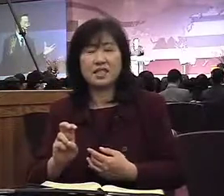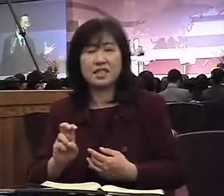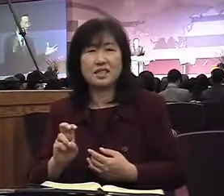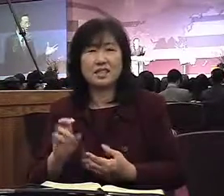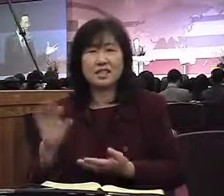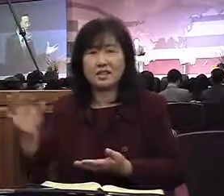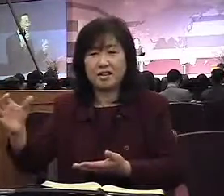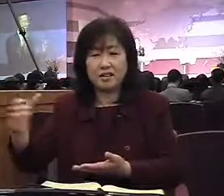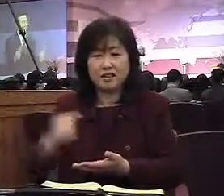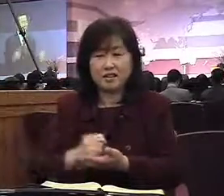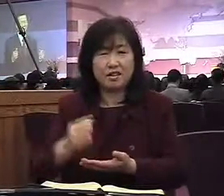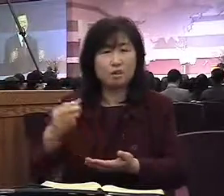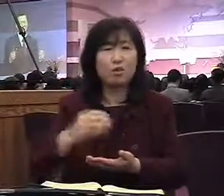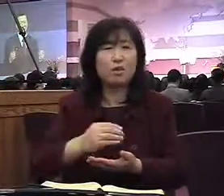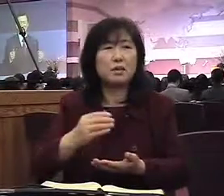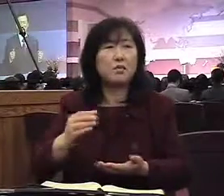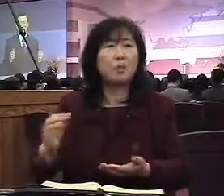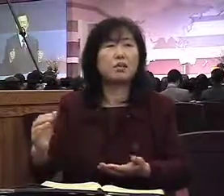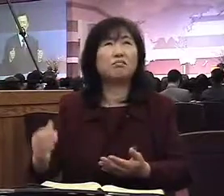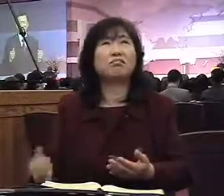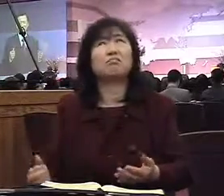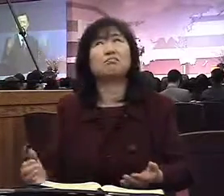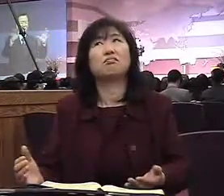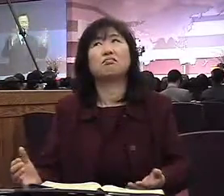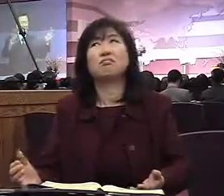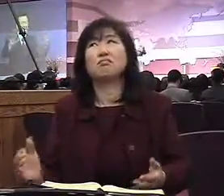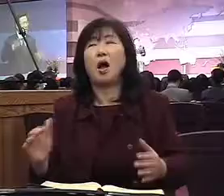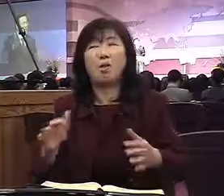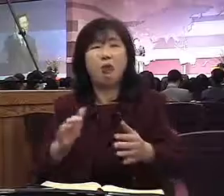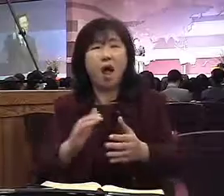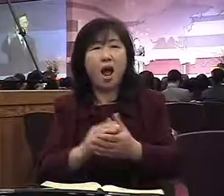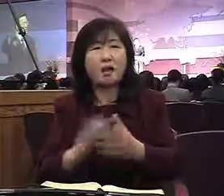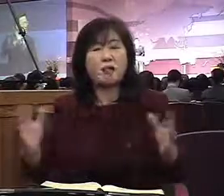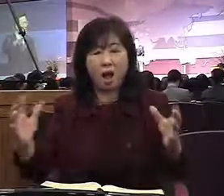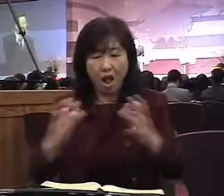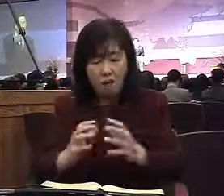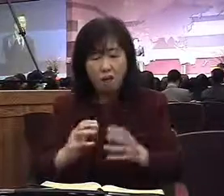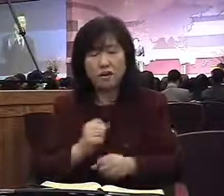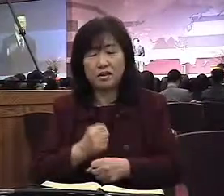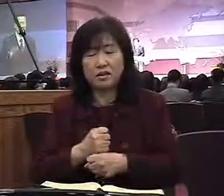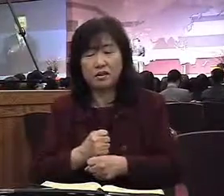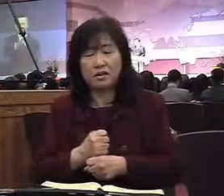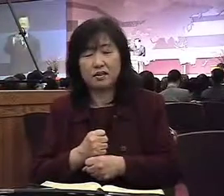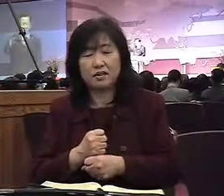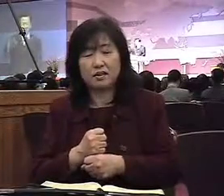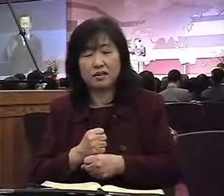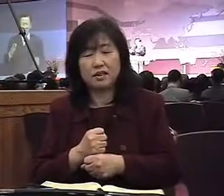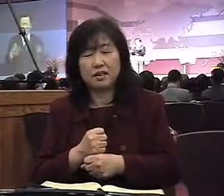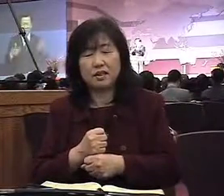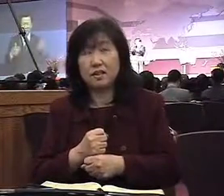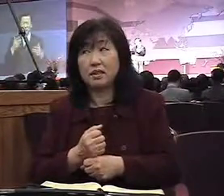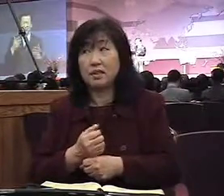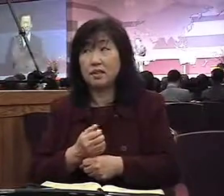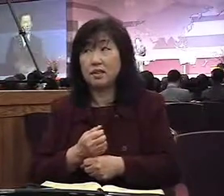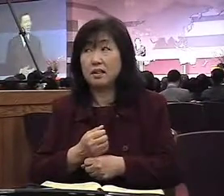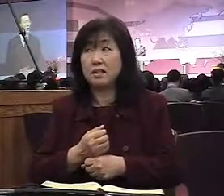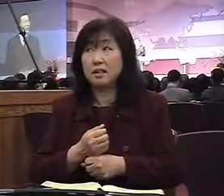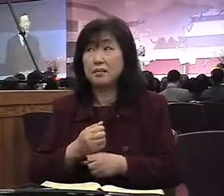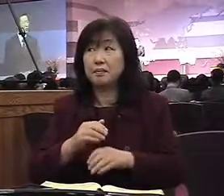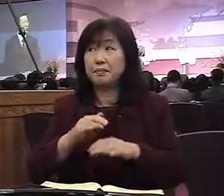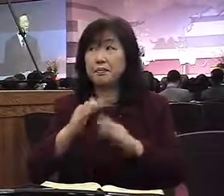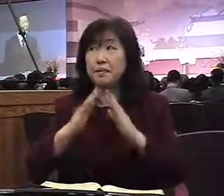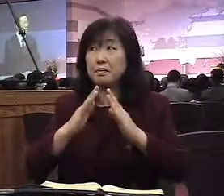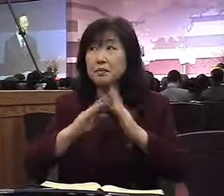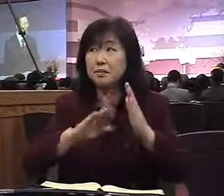손주들이 전부 이제 집을 찾아왔어. 그래서 한참 이제 공접실에서는 같이 이렇게 담소를